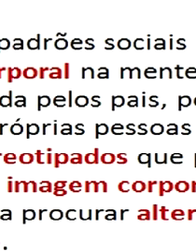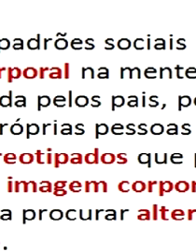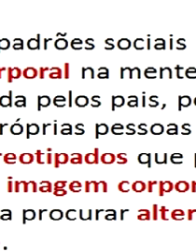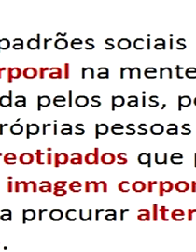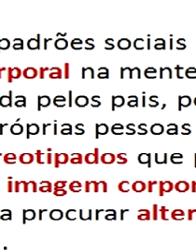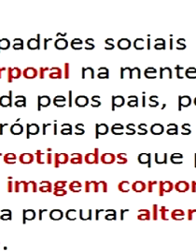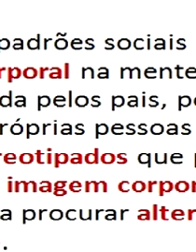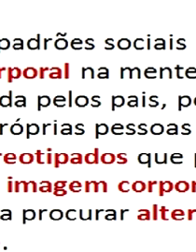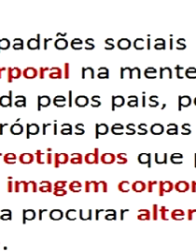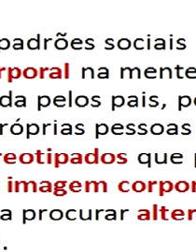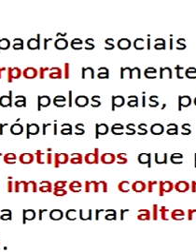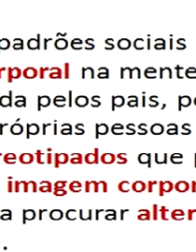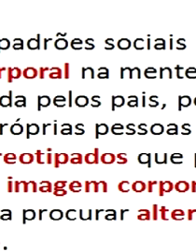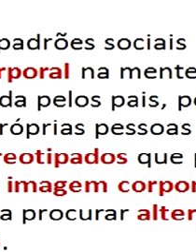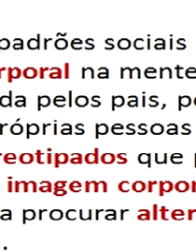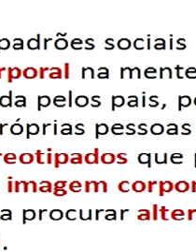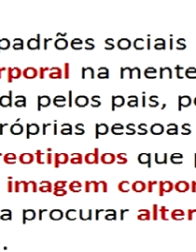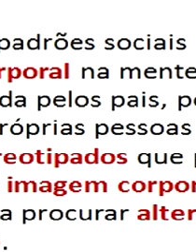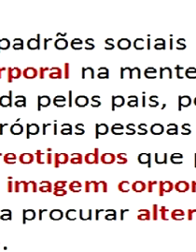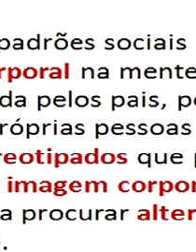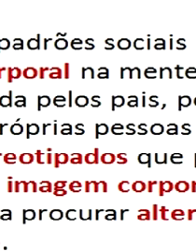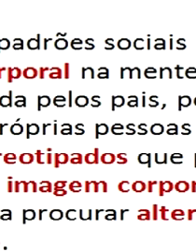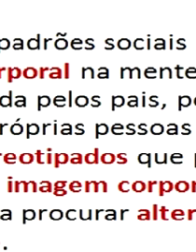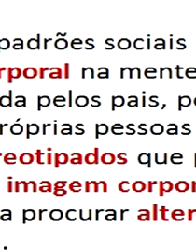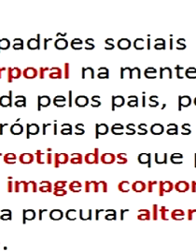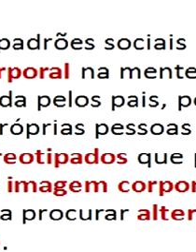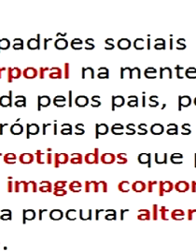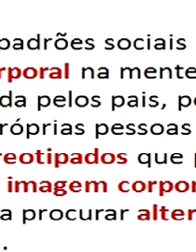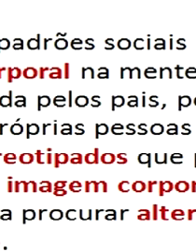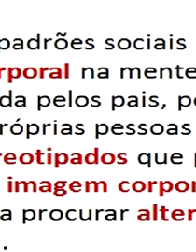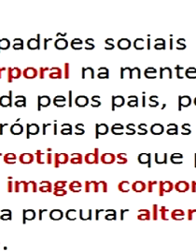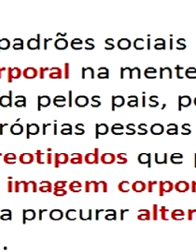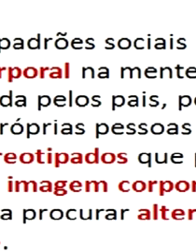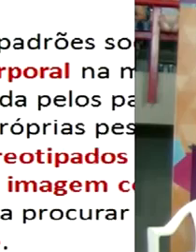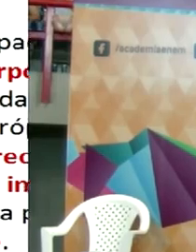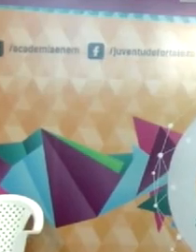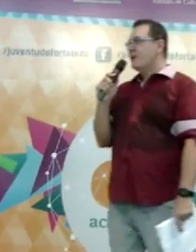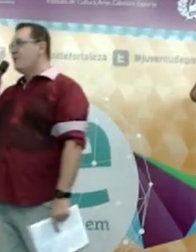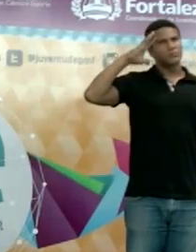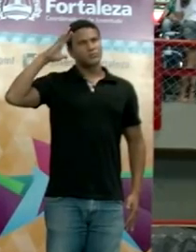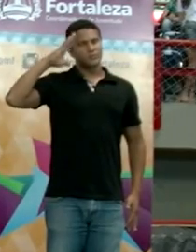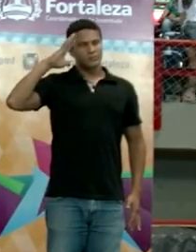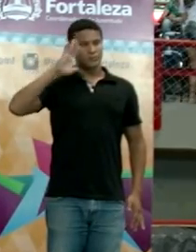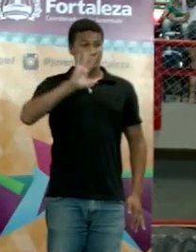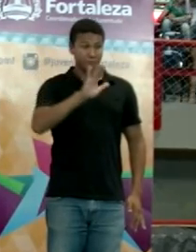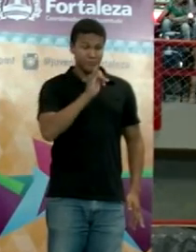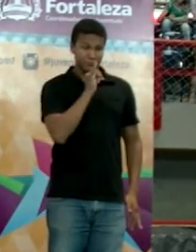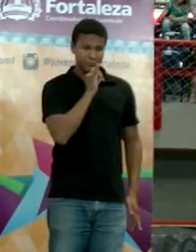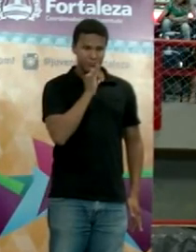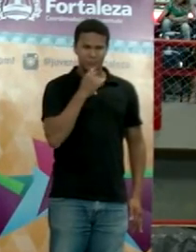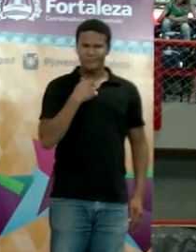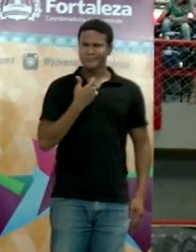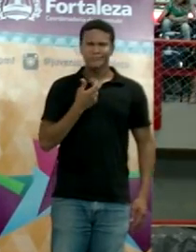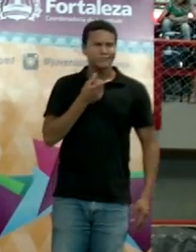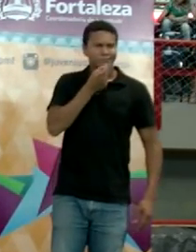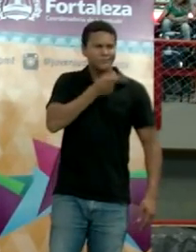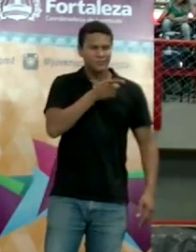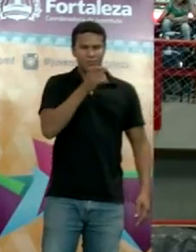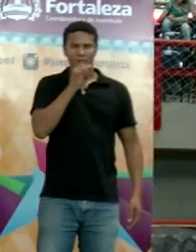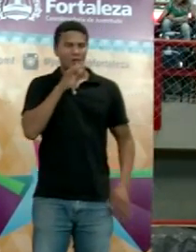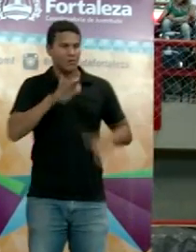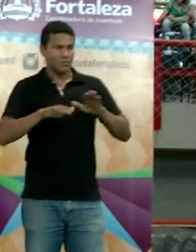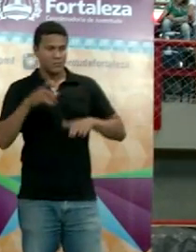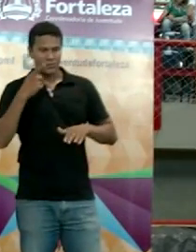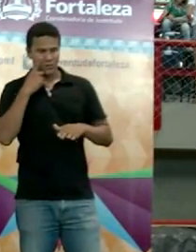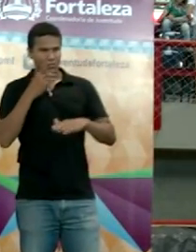a imagem corporal na mente das pessoas. Gente, é tão interessante. Eu vejo às vezes como professor, quando eu entro na sala